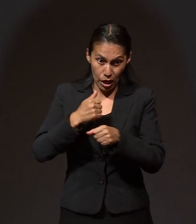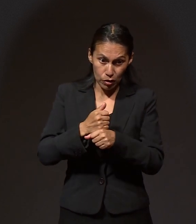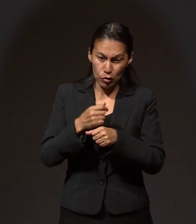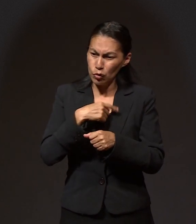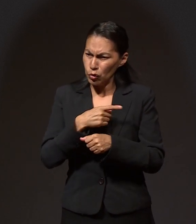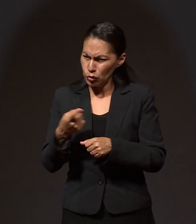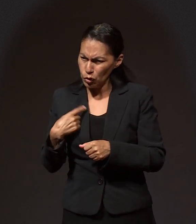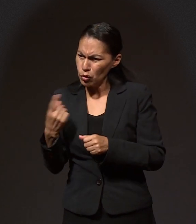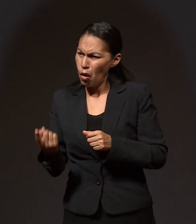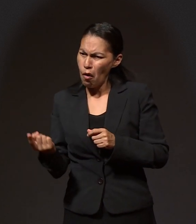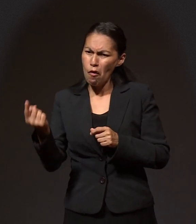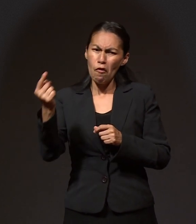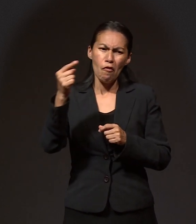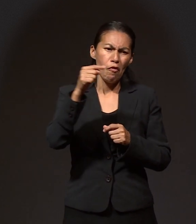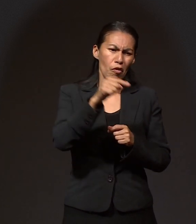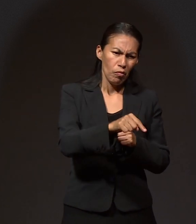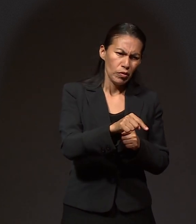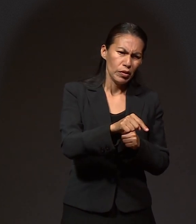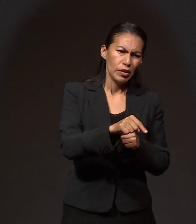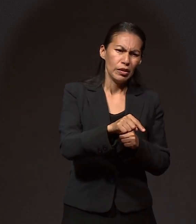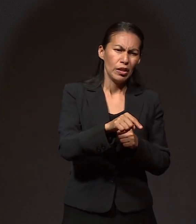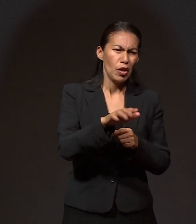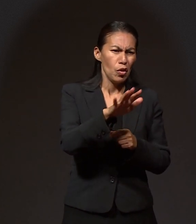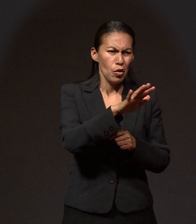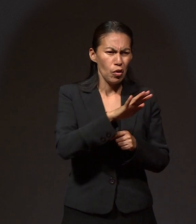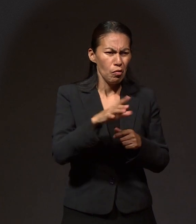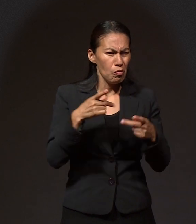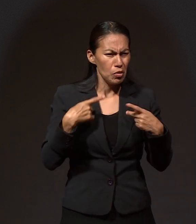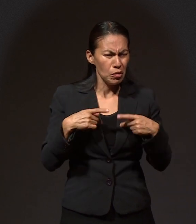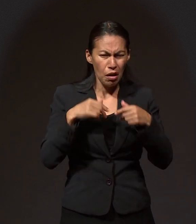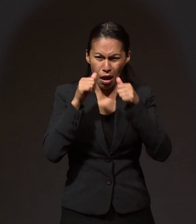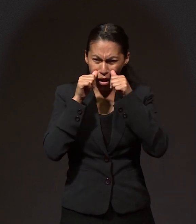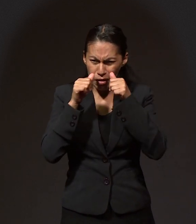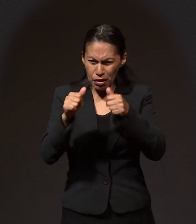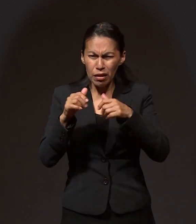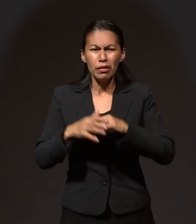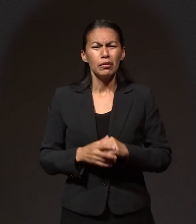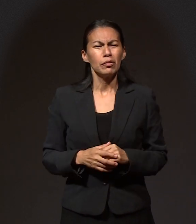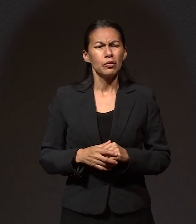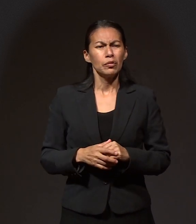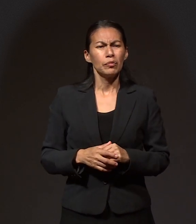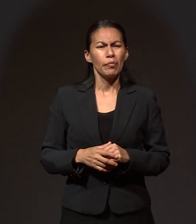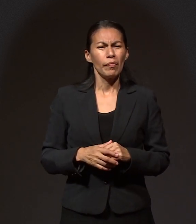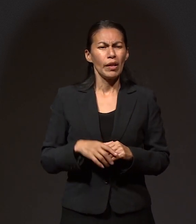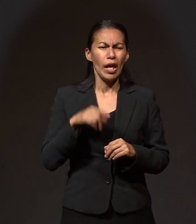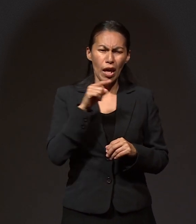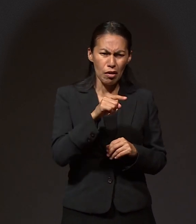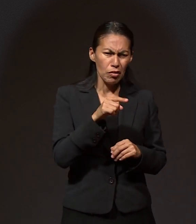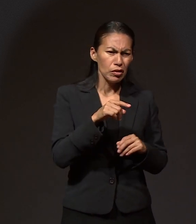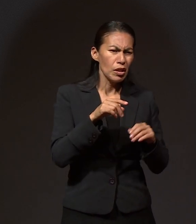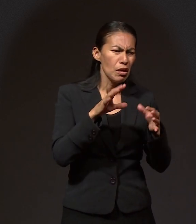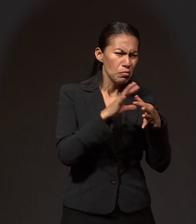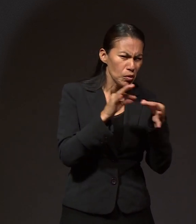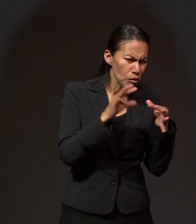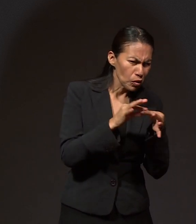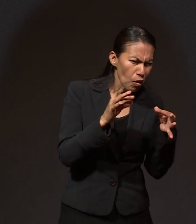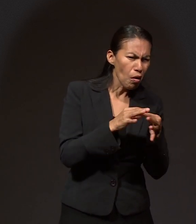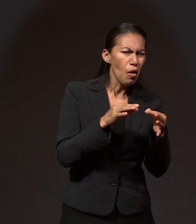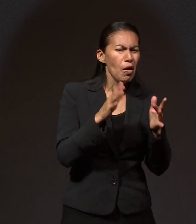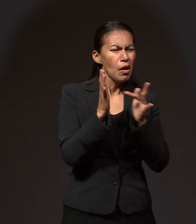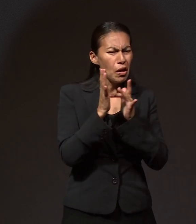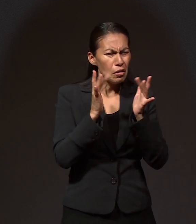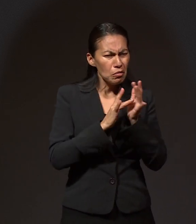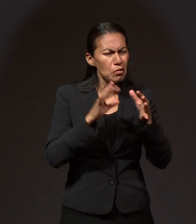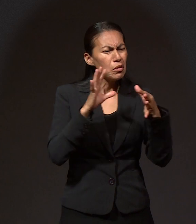con lanza huimos y ahora estaban atentos a cada palabra pasaron más de seis años y ahora les hablo de Jesús. Les hablo de Jesús.